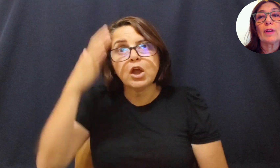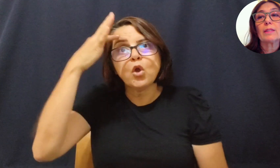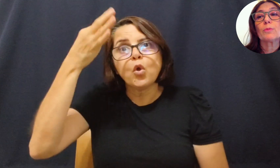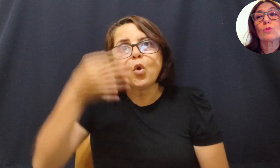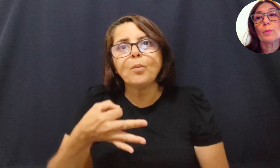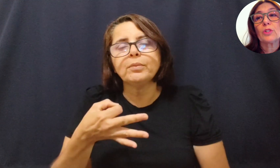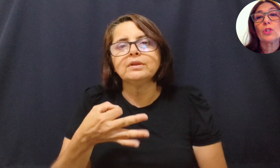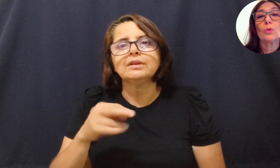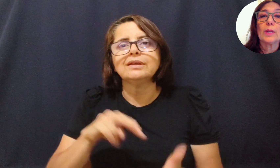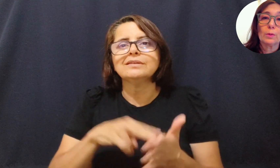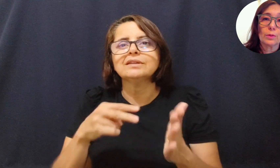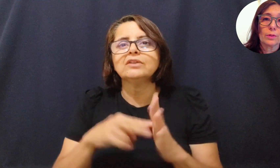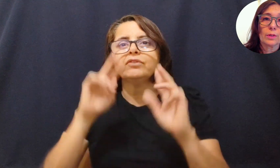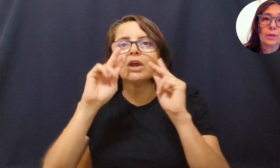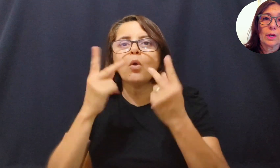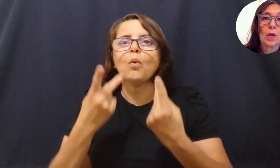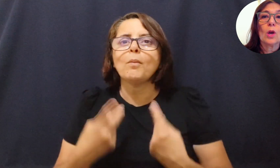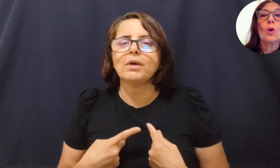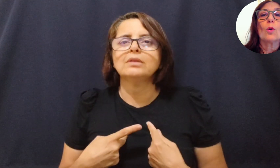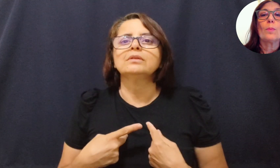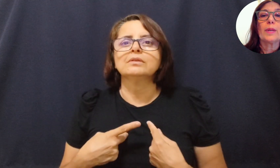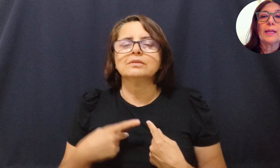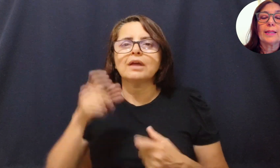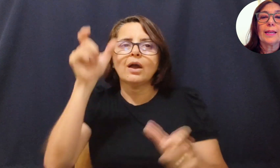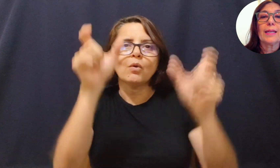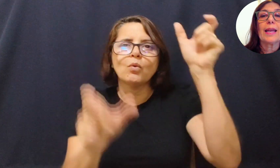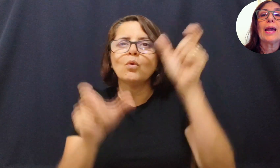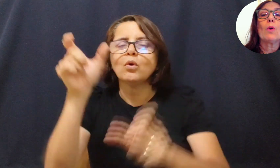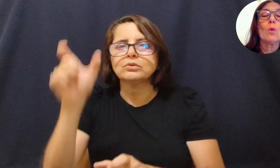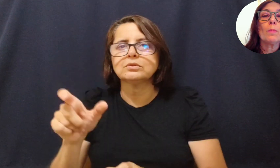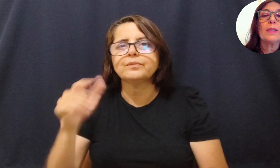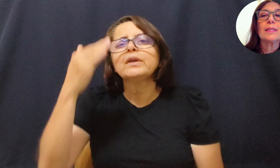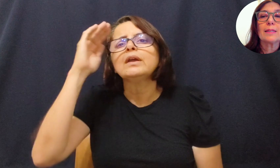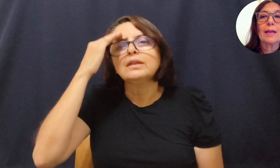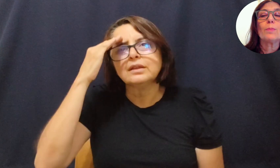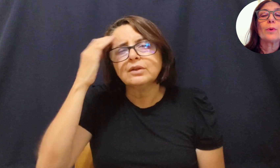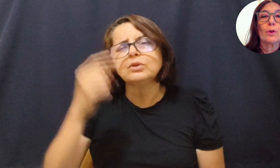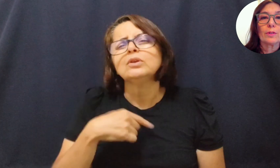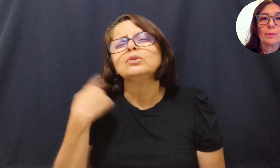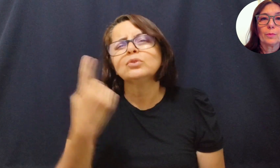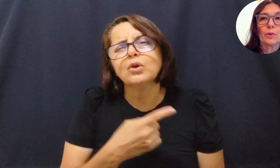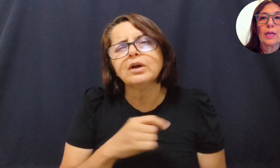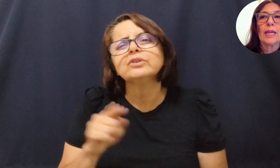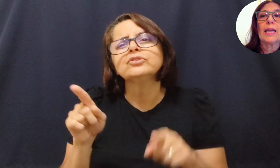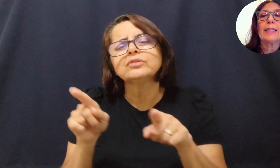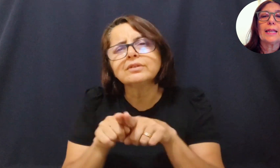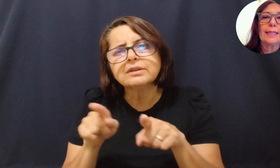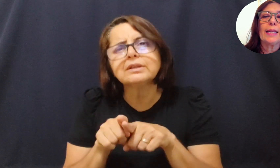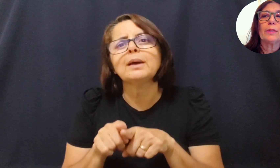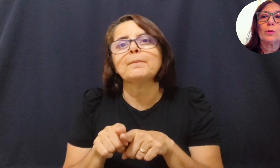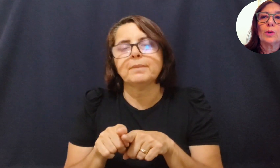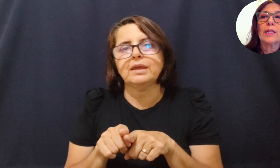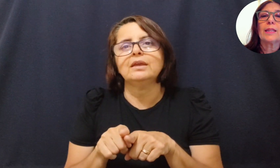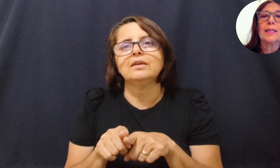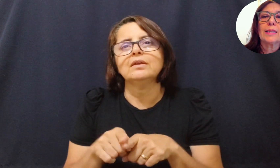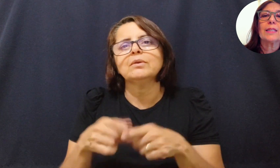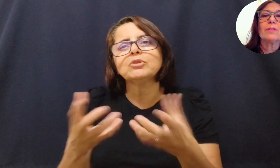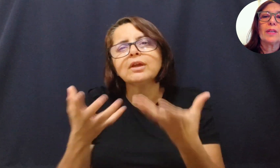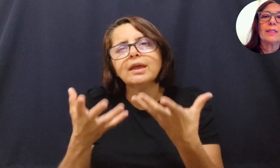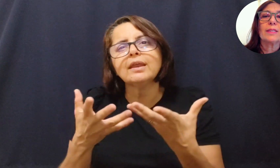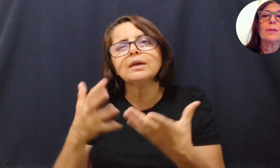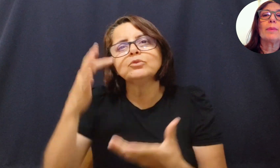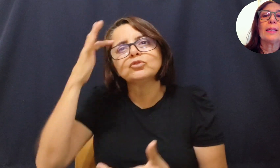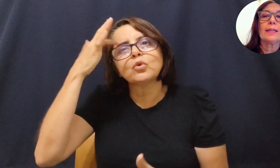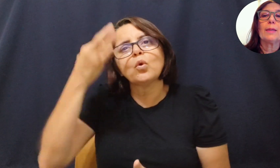nem houvéssemos cometido erros. Compreender é humanizar o próximo, entendendo que